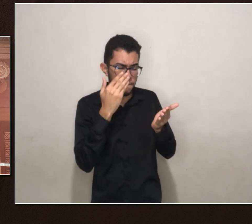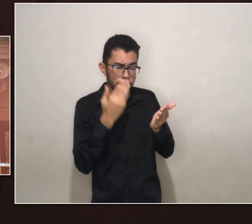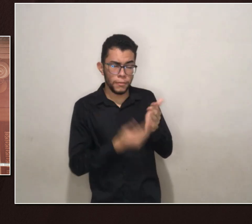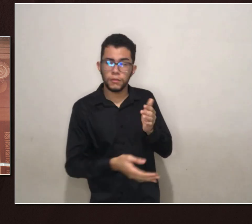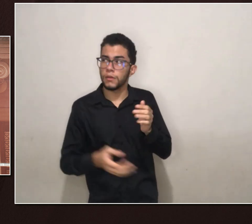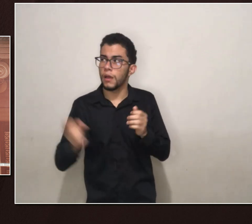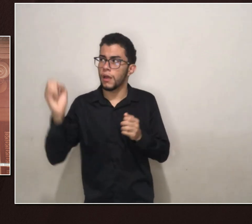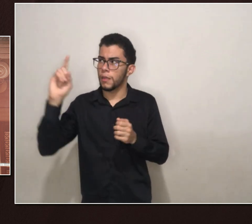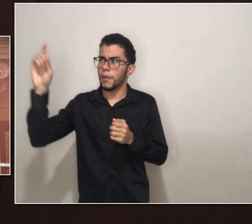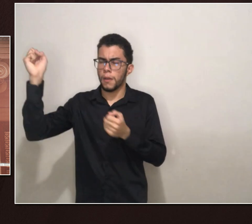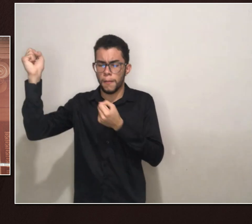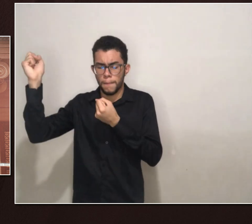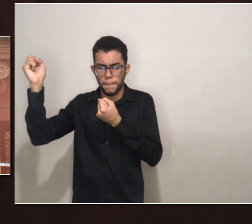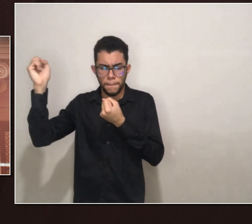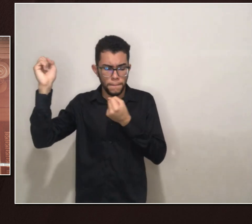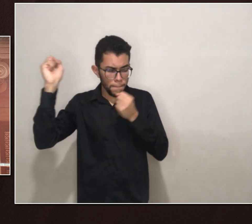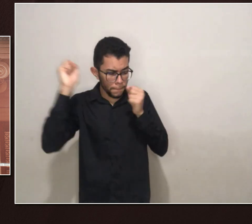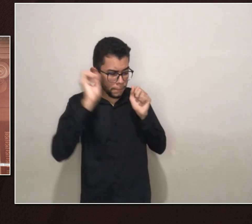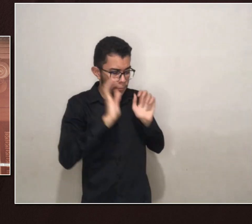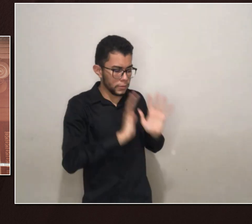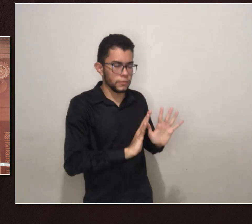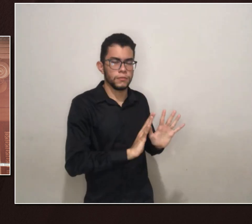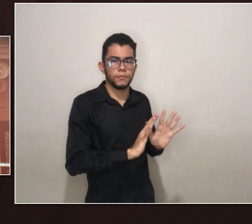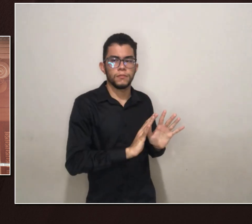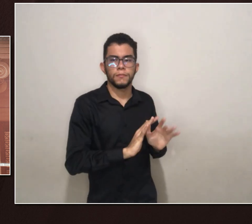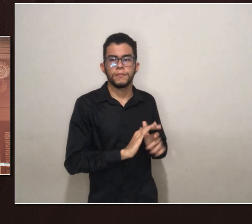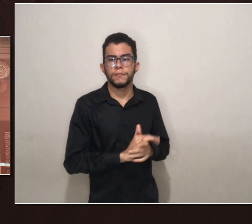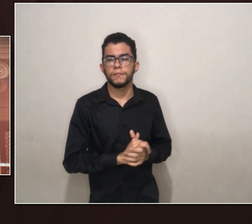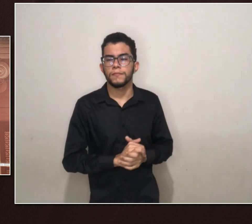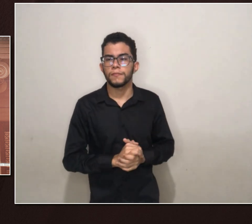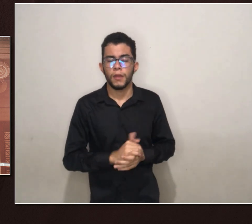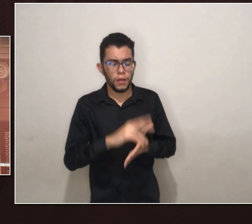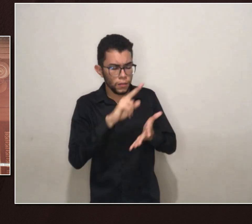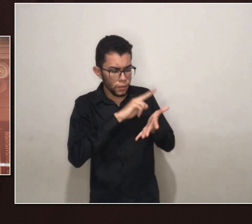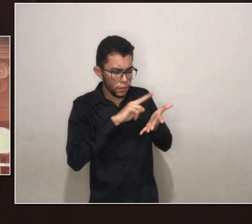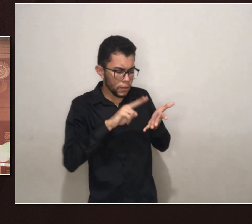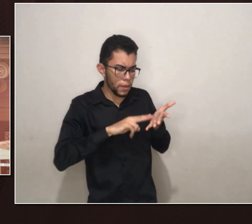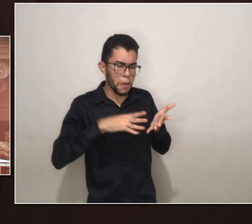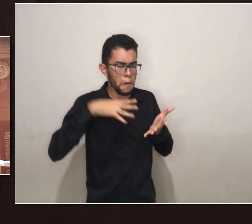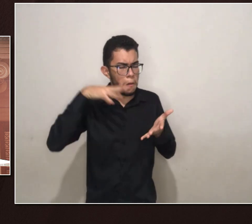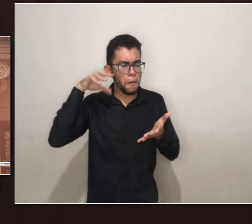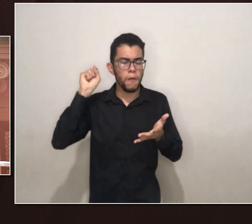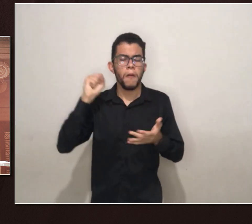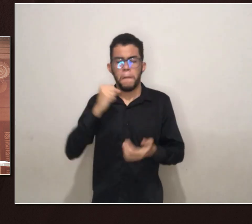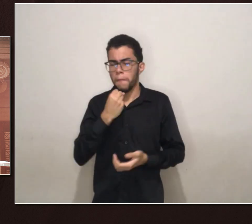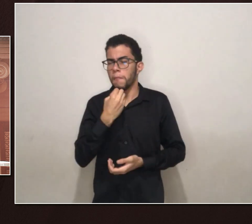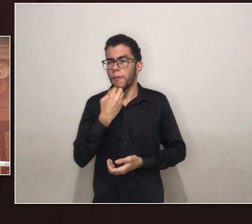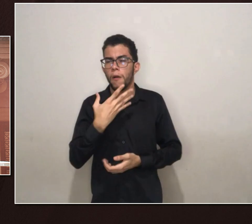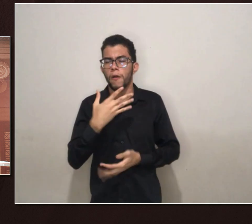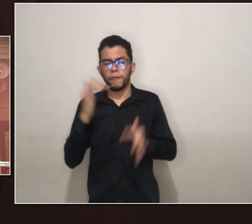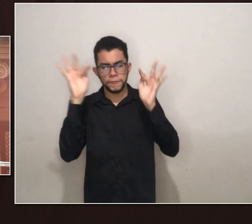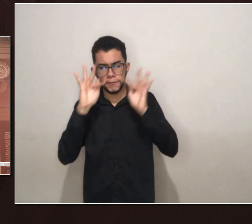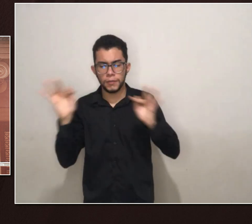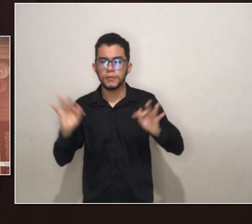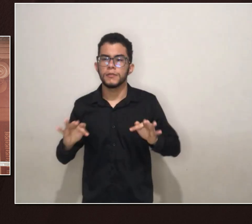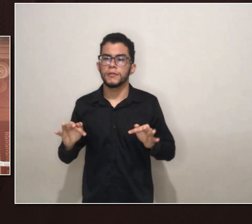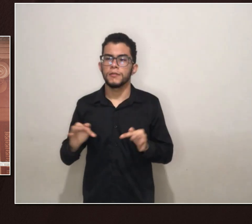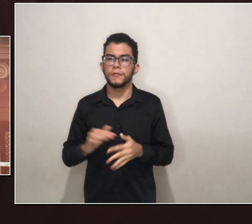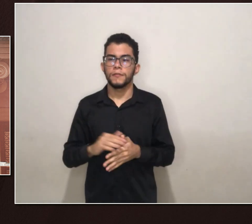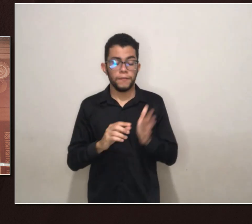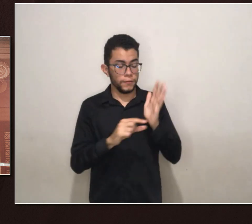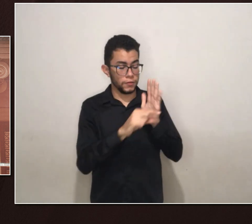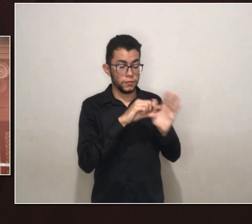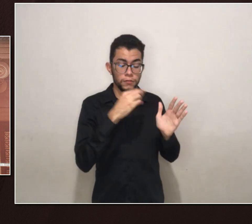que ouvem a palavra dessa profecia. Versículo 3, né? A característica do livro inteiro é